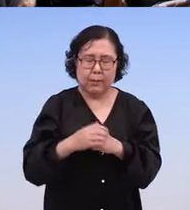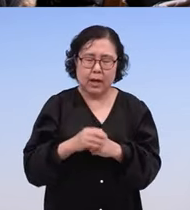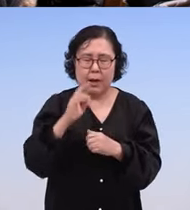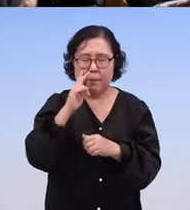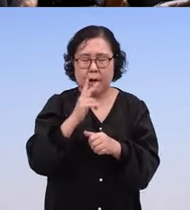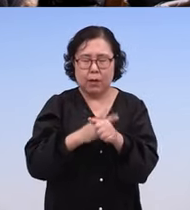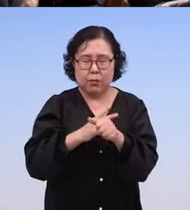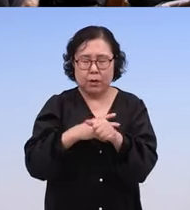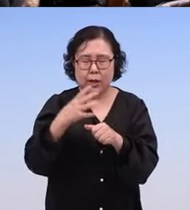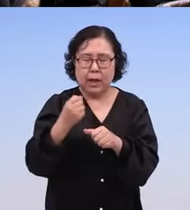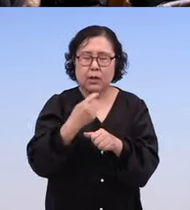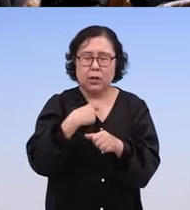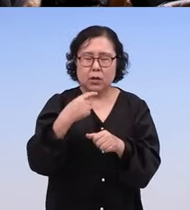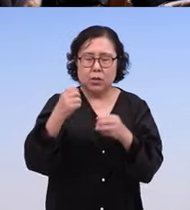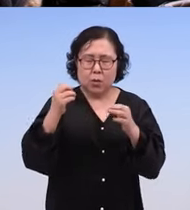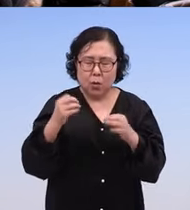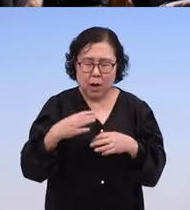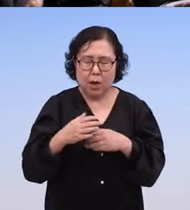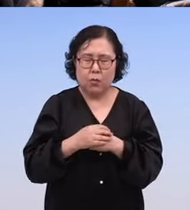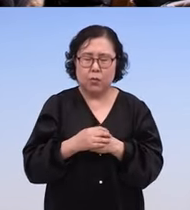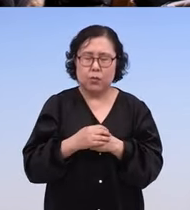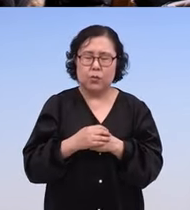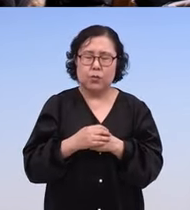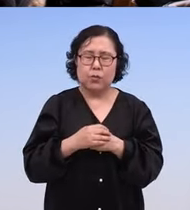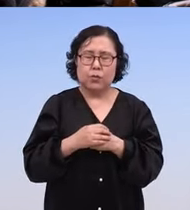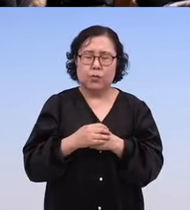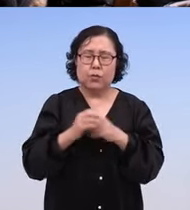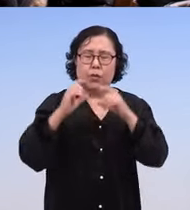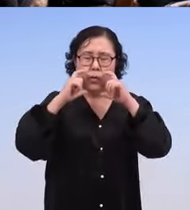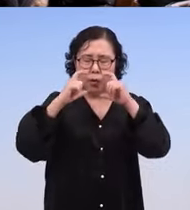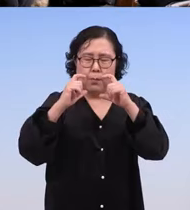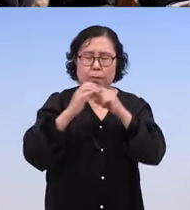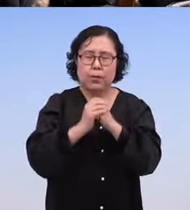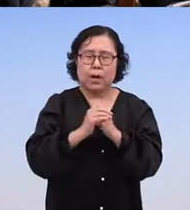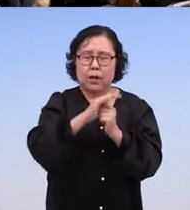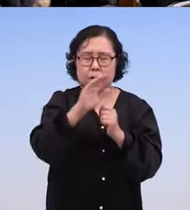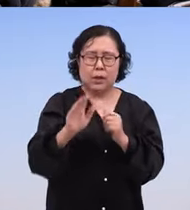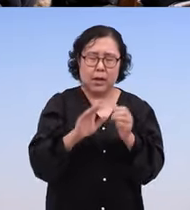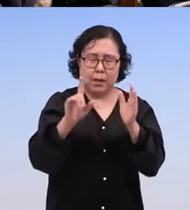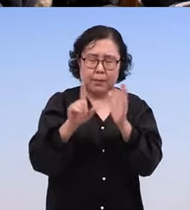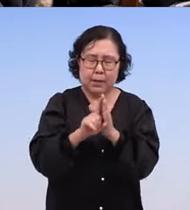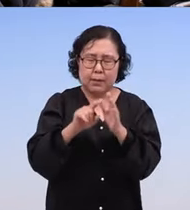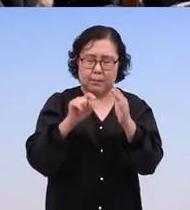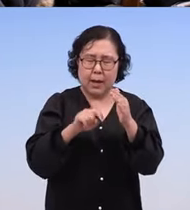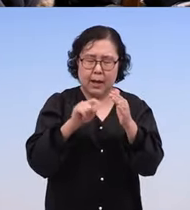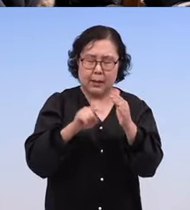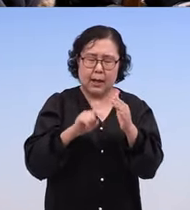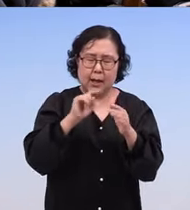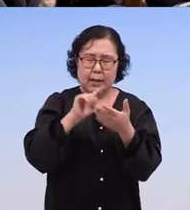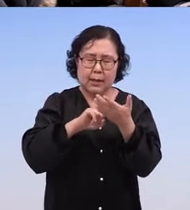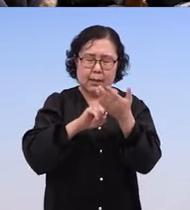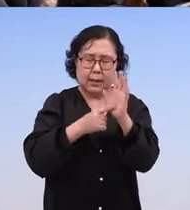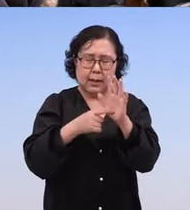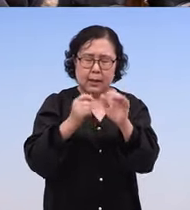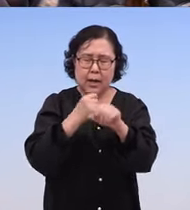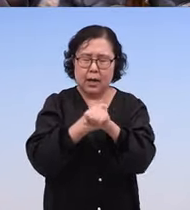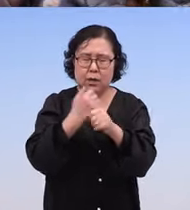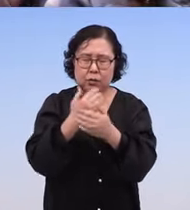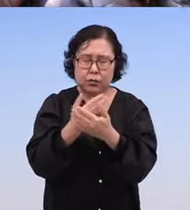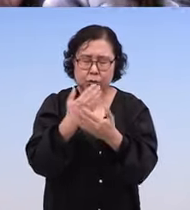사도 바울이 가졌던 그 놀라운 아버지 하나님 앞에서의 선포가 아버지 우리들 믿음 가운데 드러나게 하여